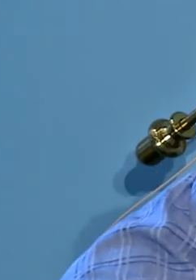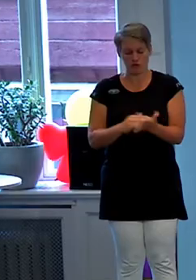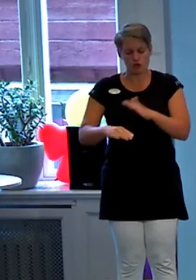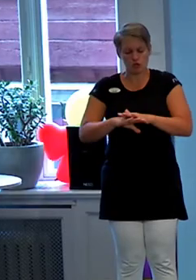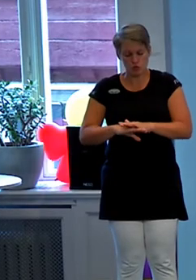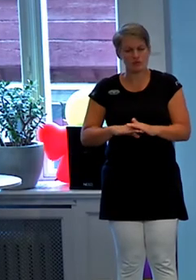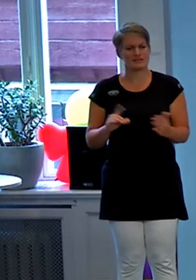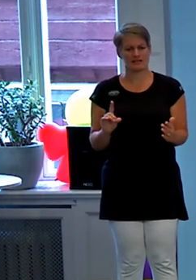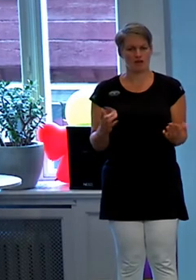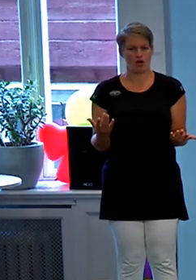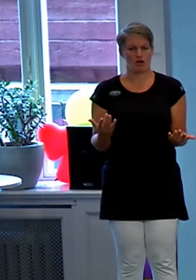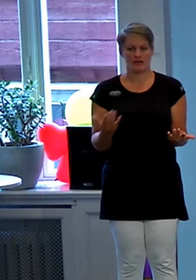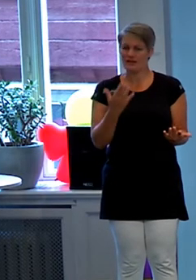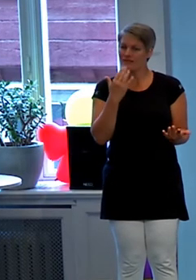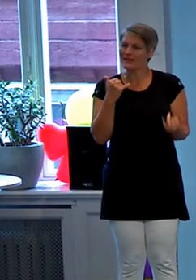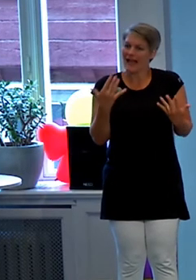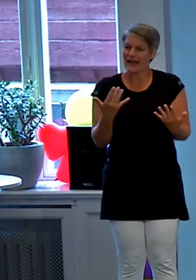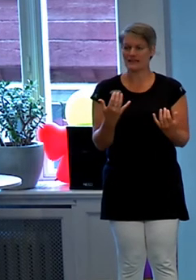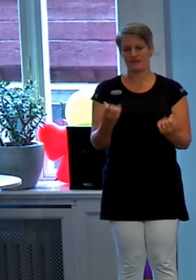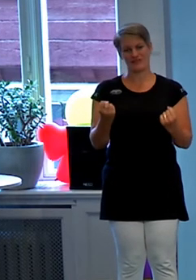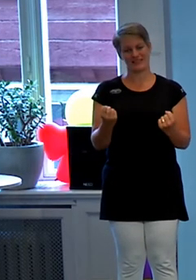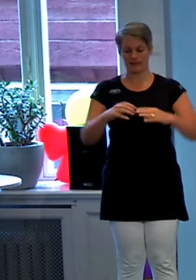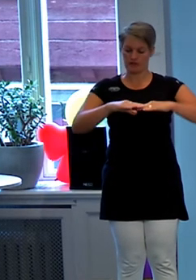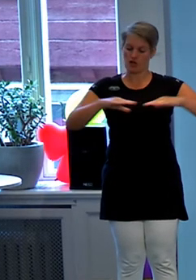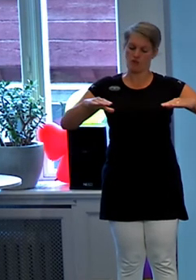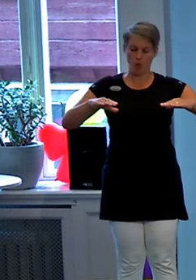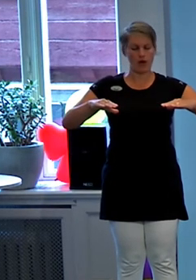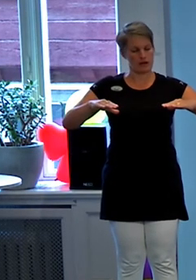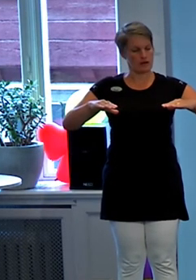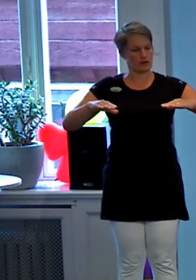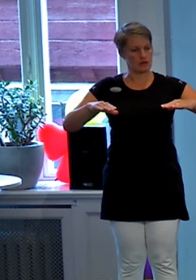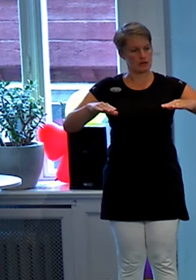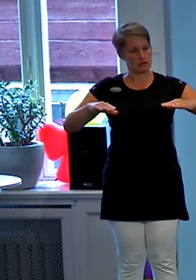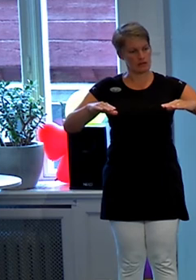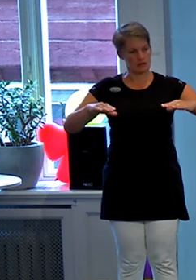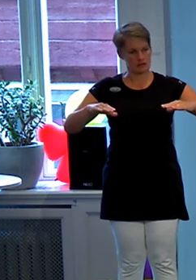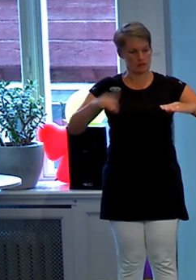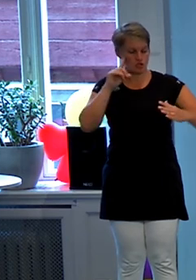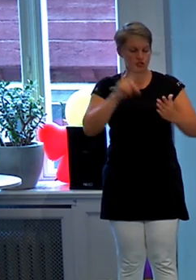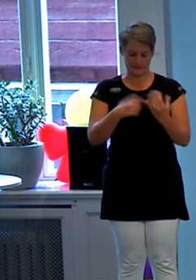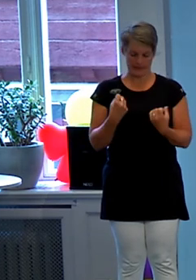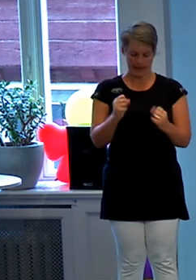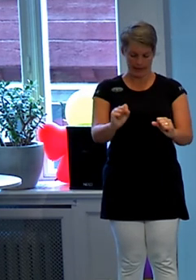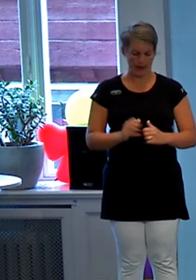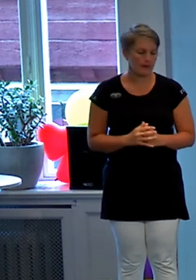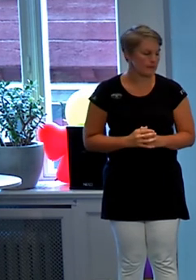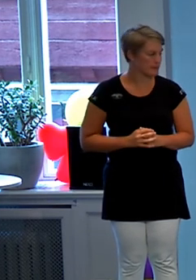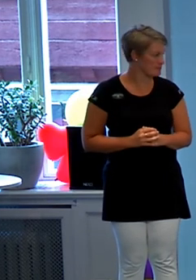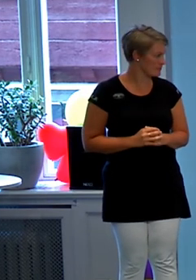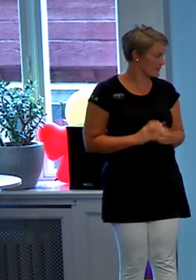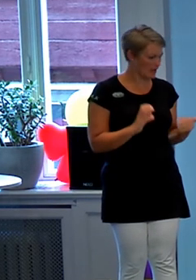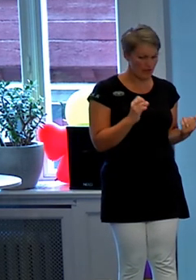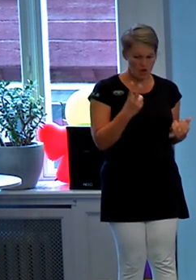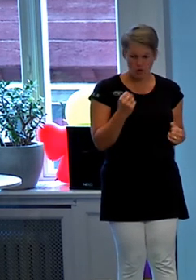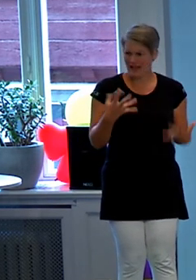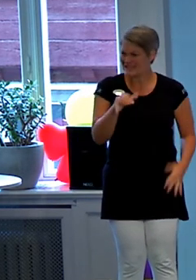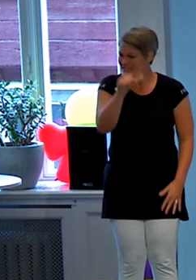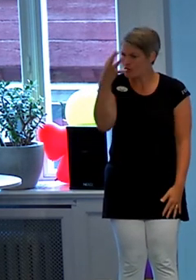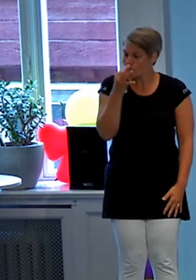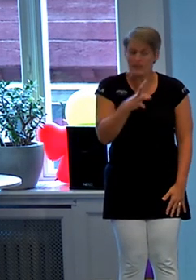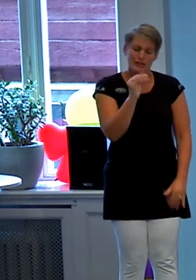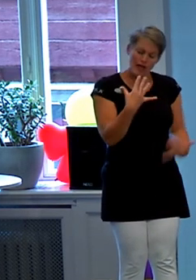framåt? Vilken är den viktigaste nivån att agera på? Eller vilka är de viktiga nivåerna? Det var ett svårt fråga. Ja, men det är en svår